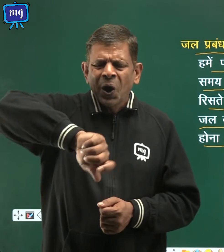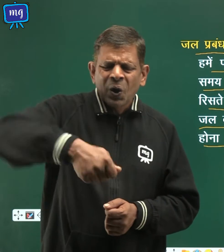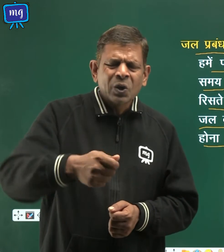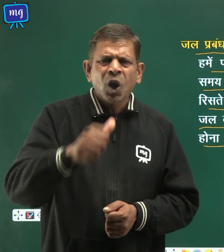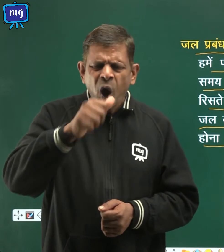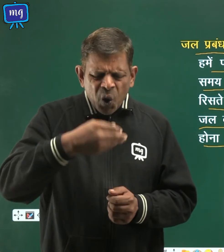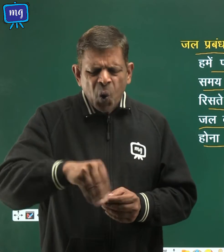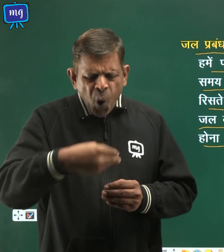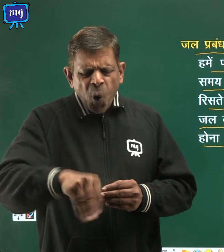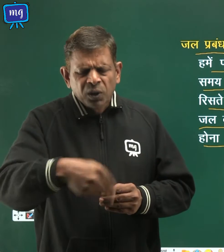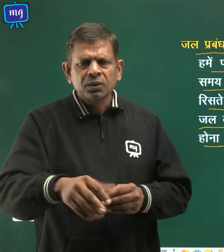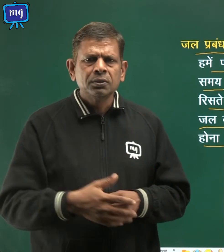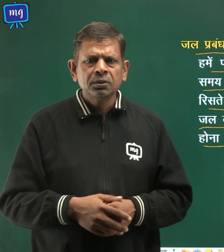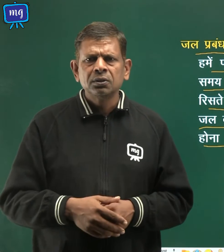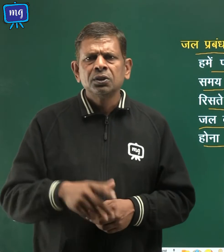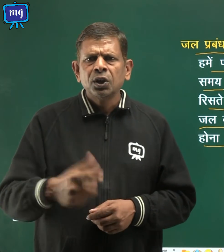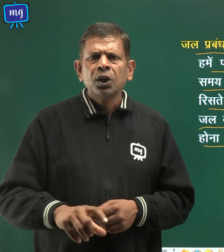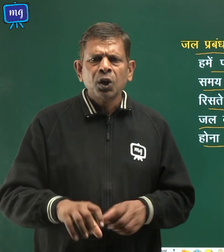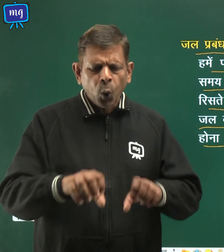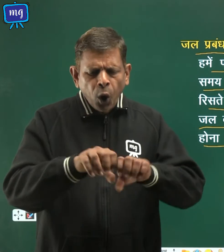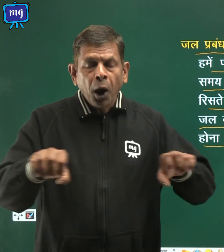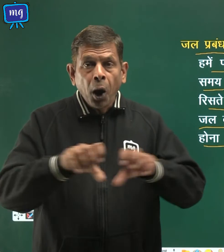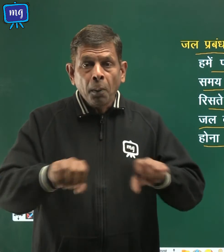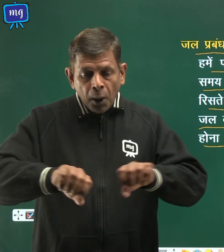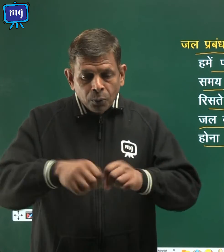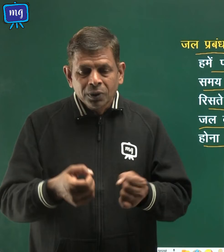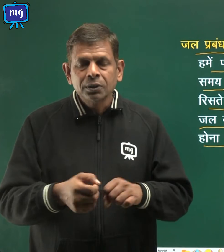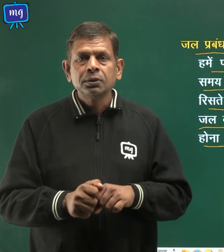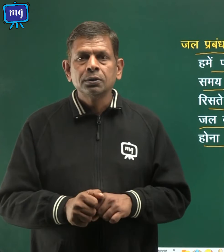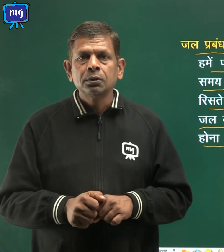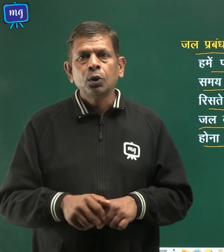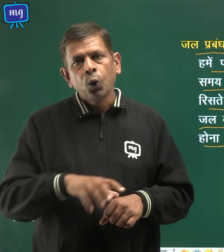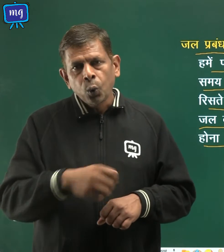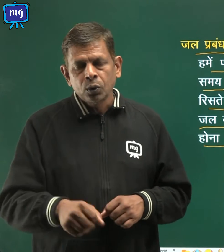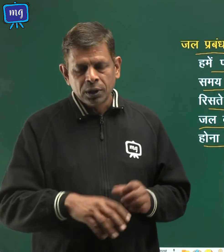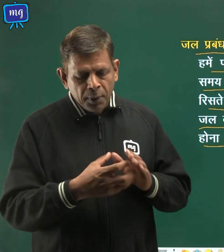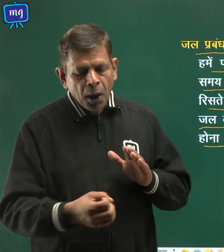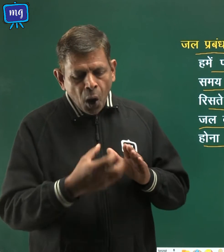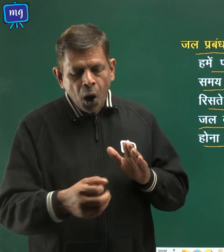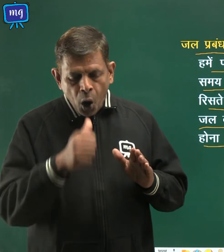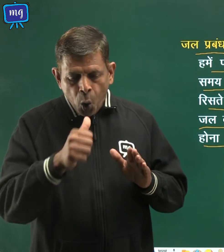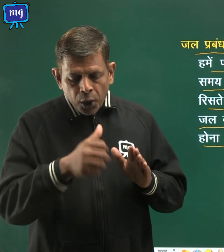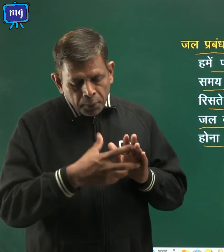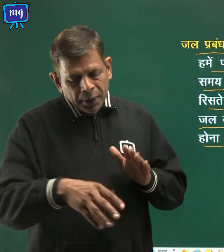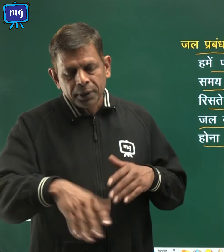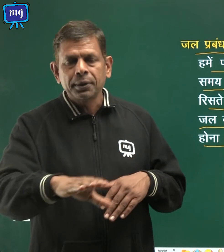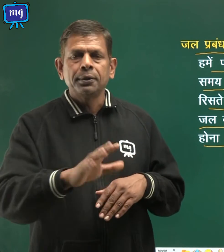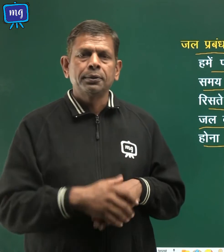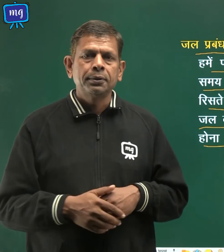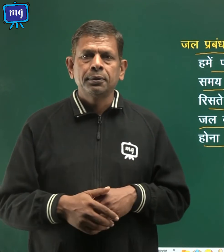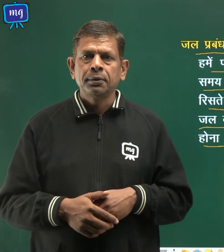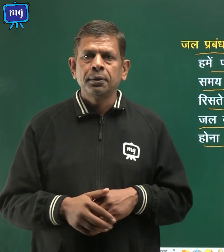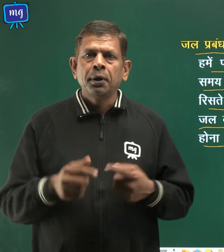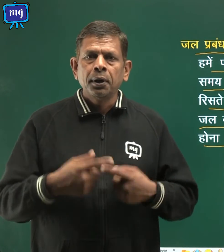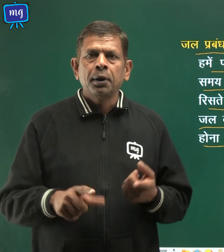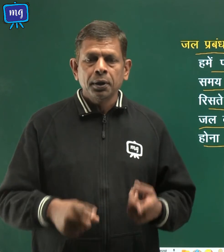बहता रहता है या कोई पाइप टूट जाती है तो उससे पानी बहता रहता है। अगर